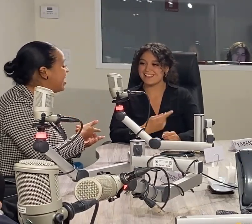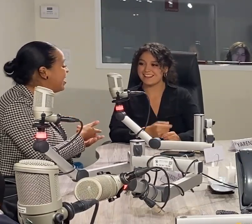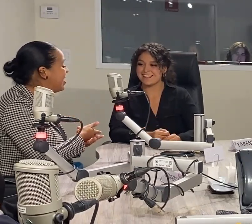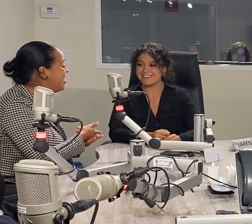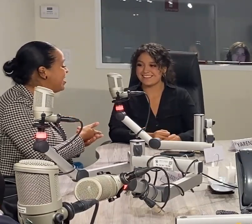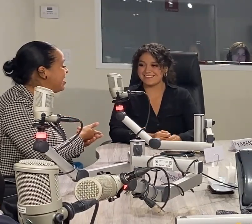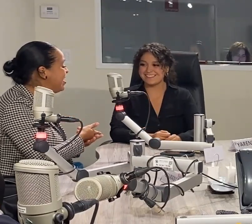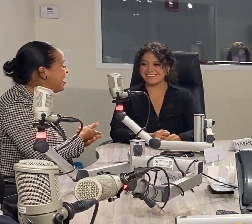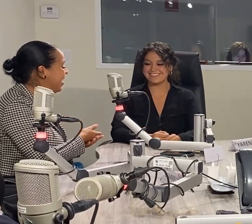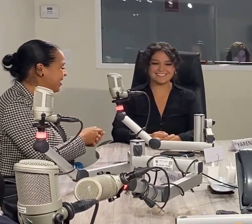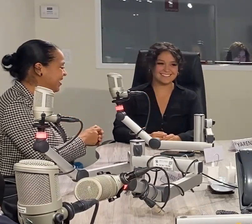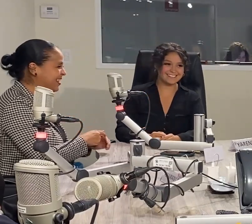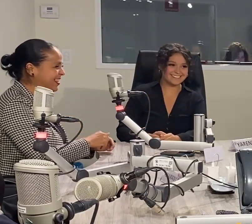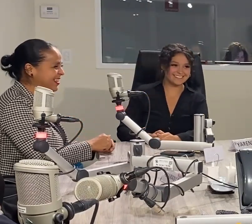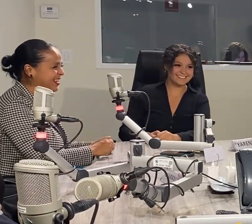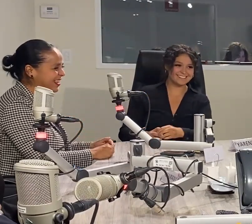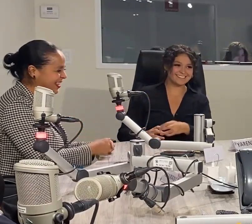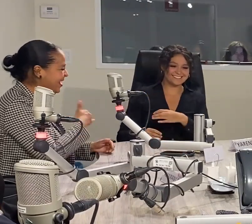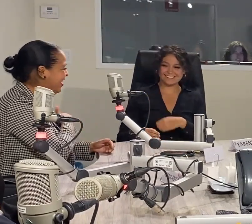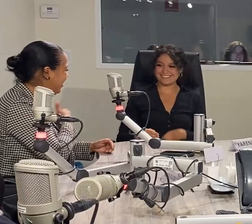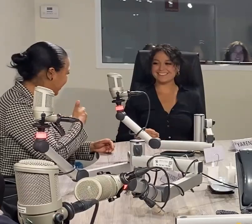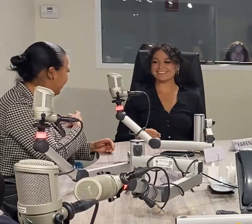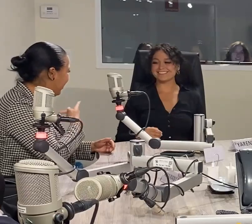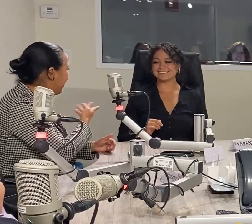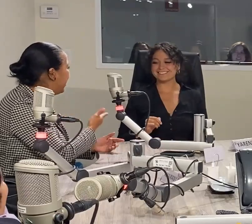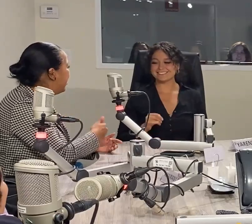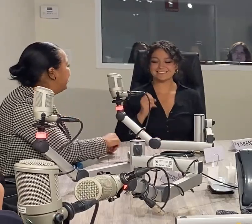de Generación Pro. Yareni.